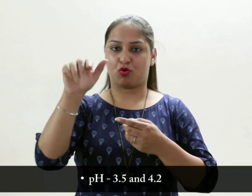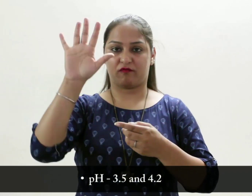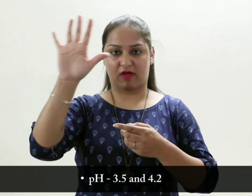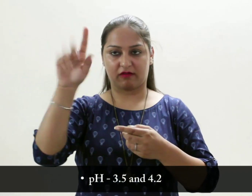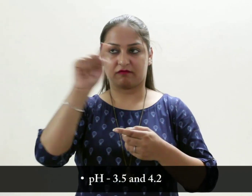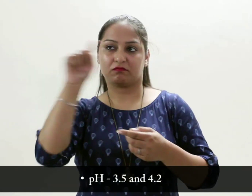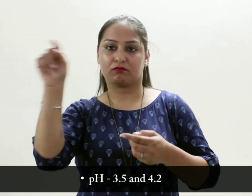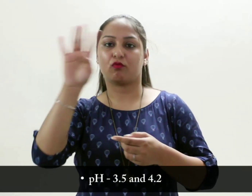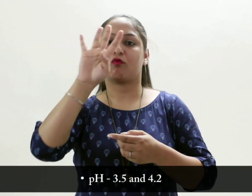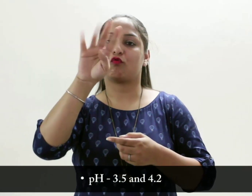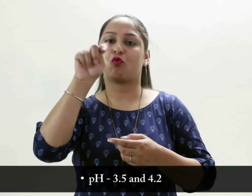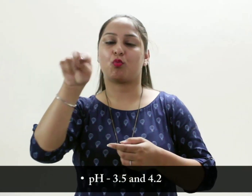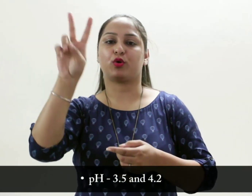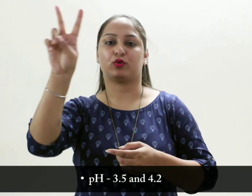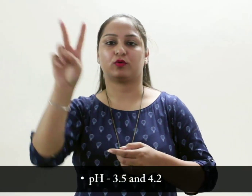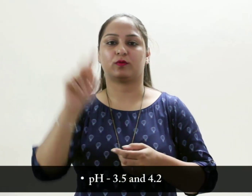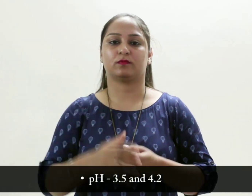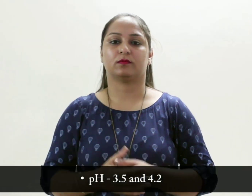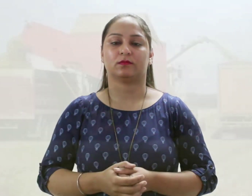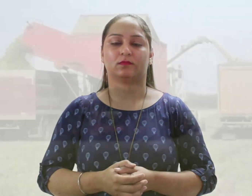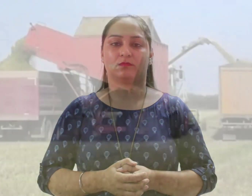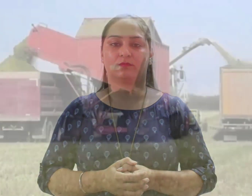3.5 और 4.2।